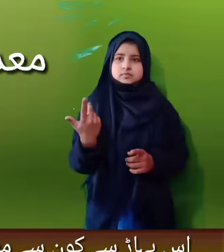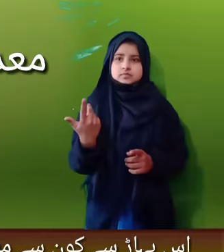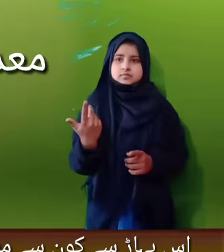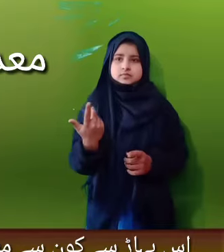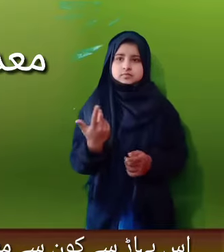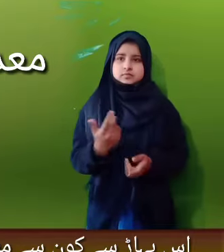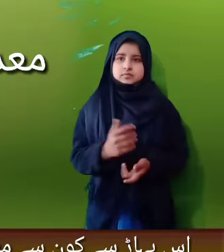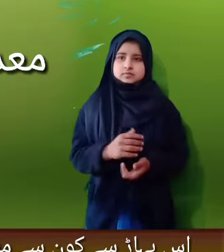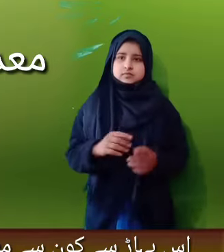कौन से